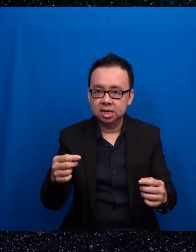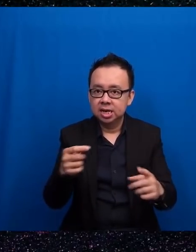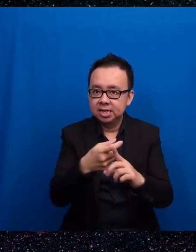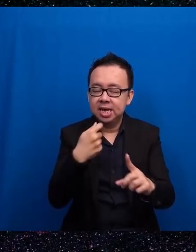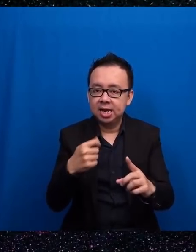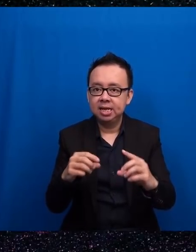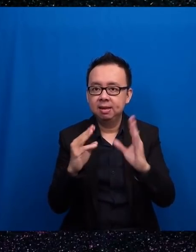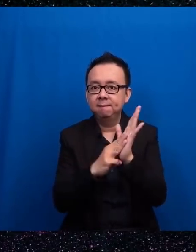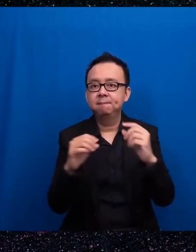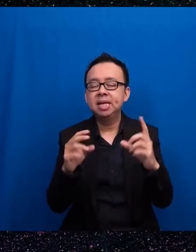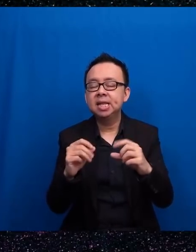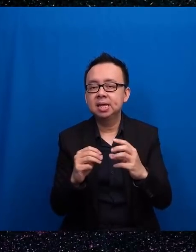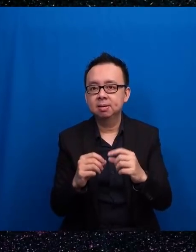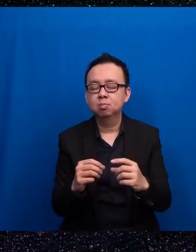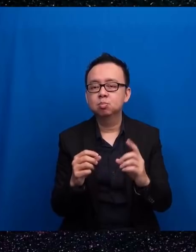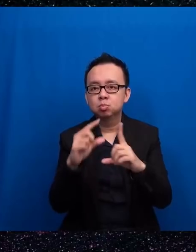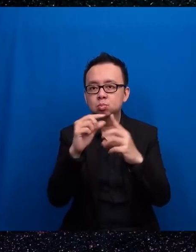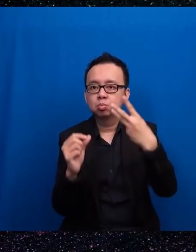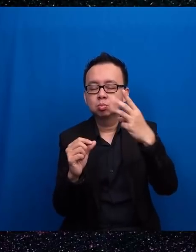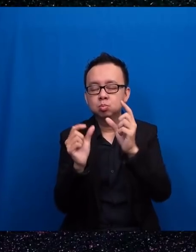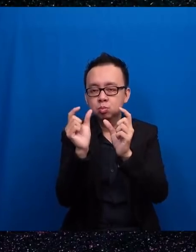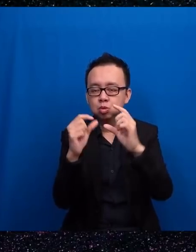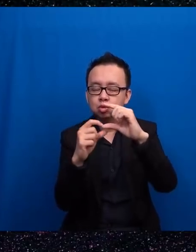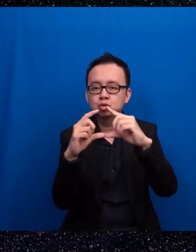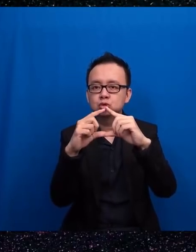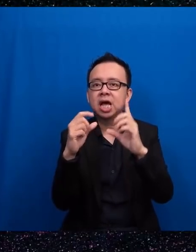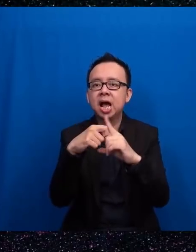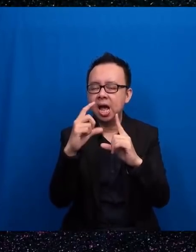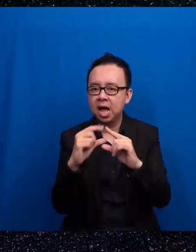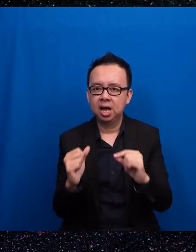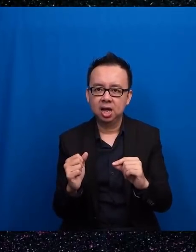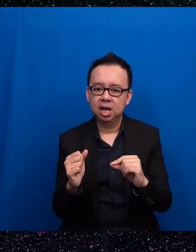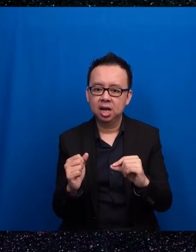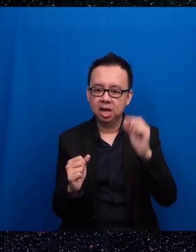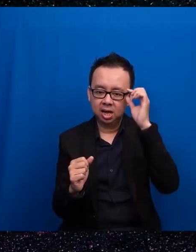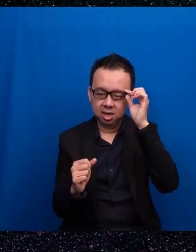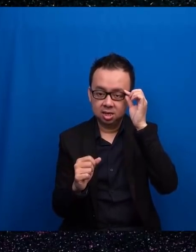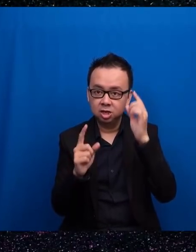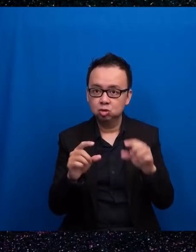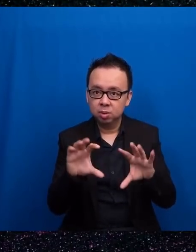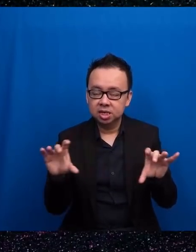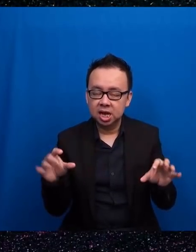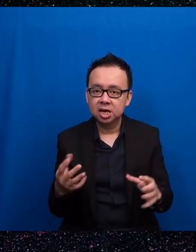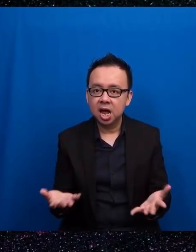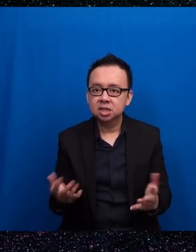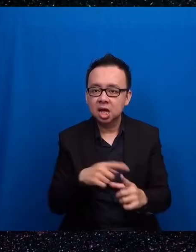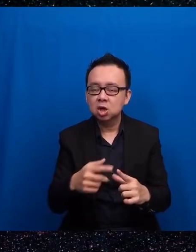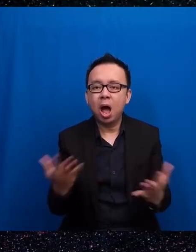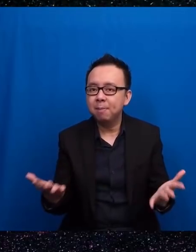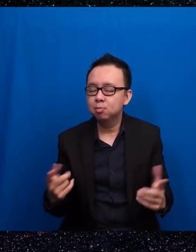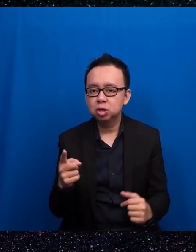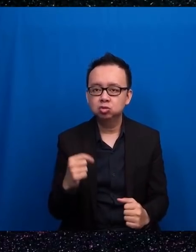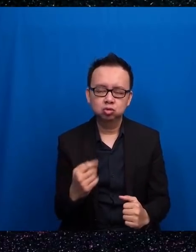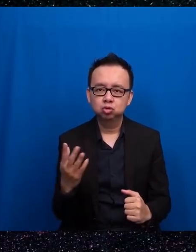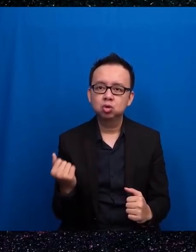dan kau tidak bisa usahakan. Begitu pekerjaan, apapun itu juga. Karena itu jangan lupa, waktu Sabat